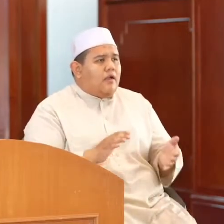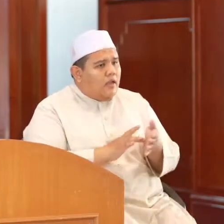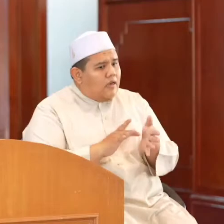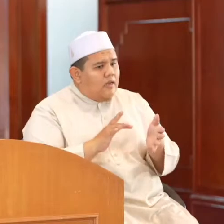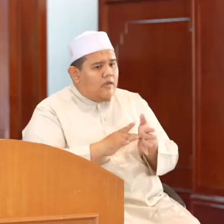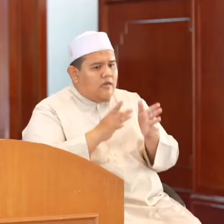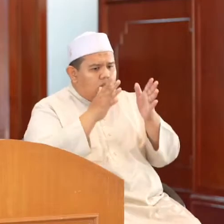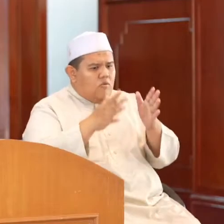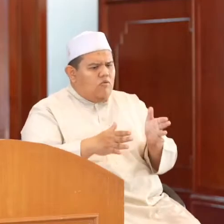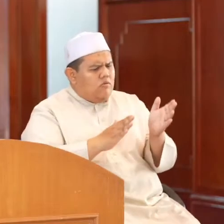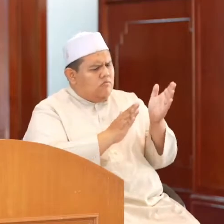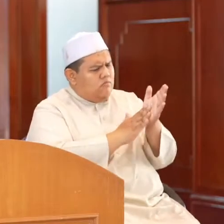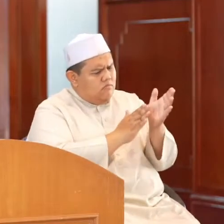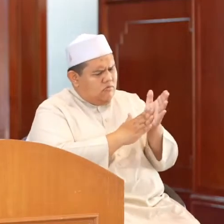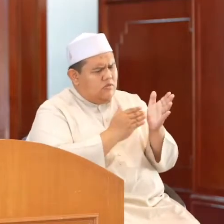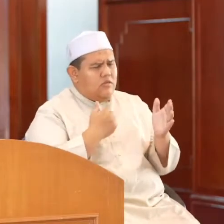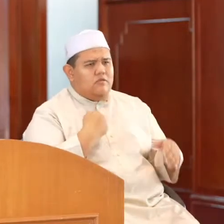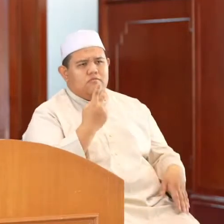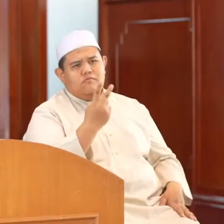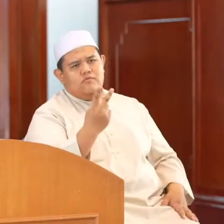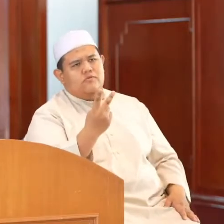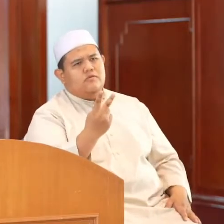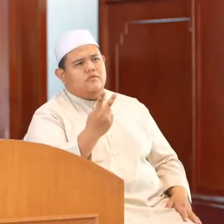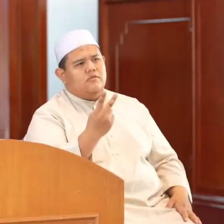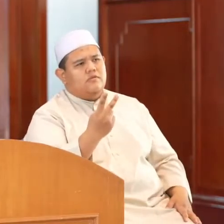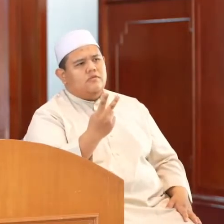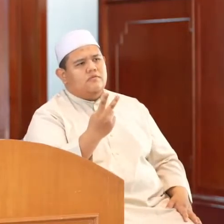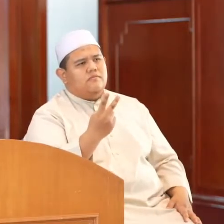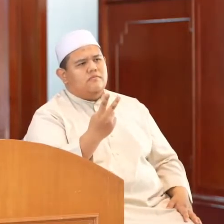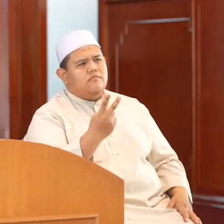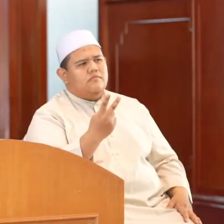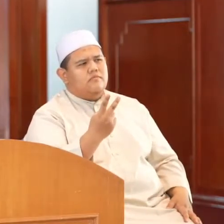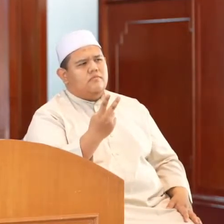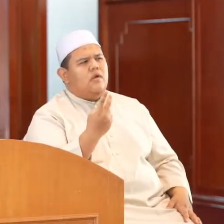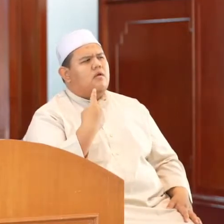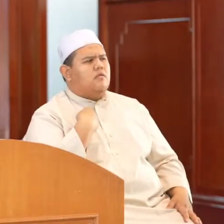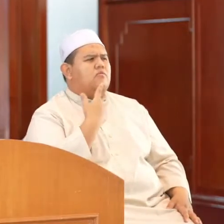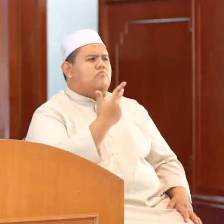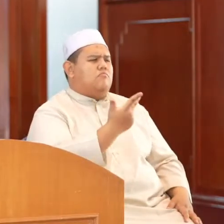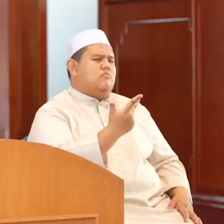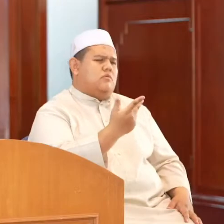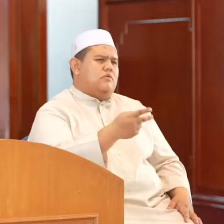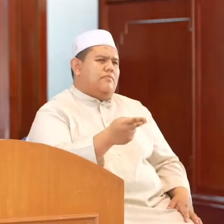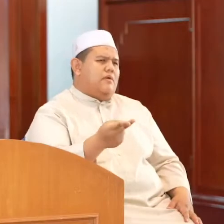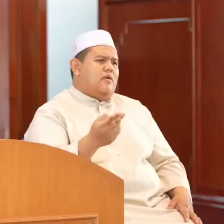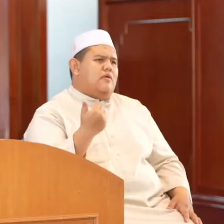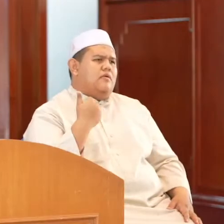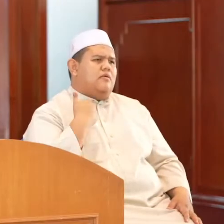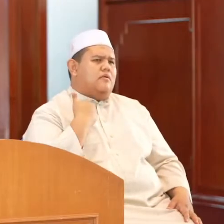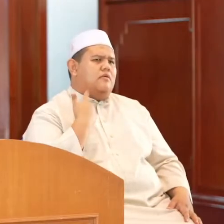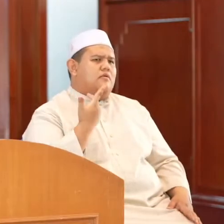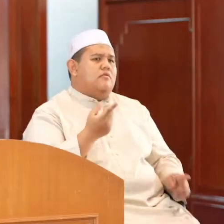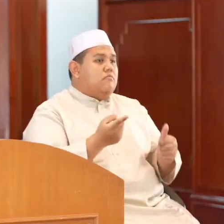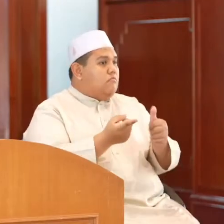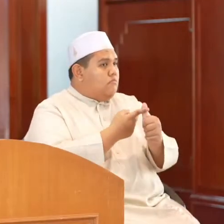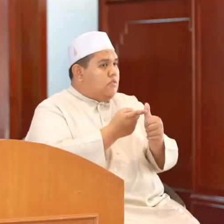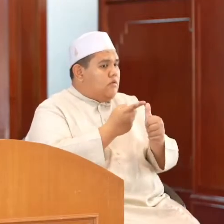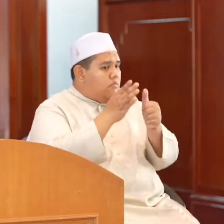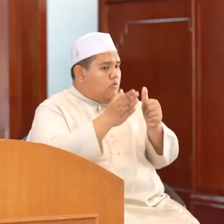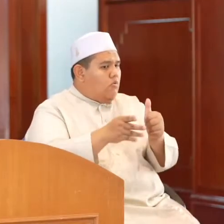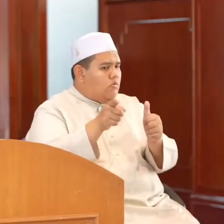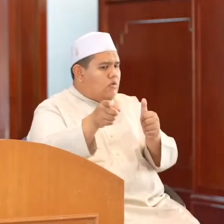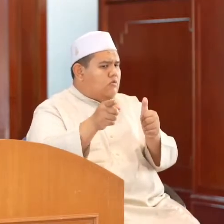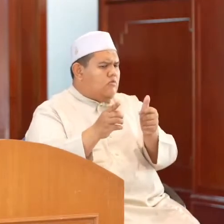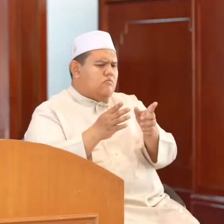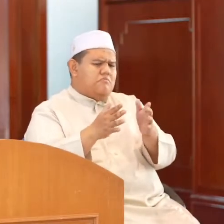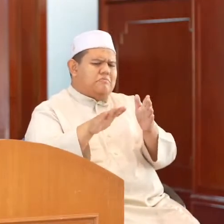kadang-kadang orang puji kita ni ada dua, ataupun sebenarnya ada tiga lah. Satu, orang tu